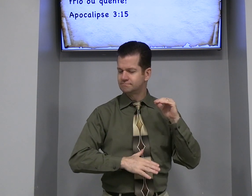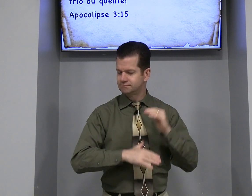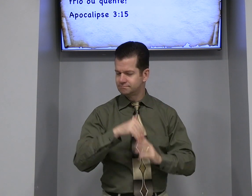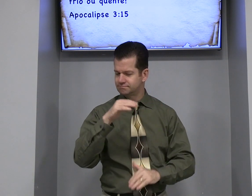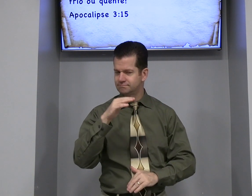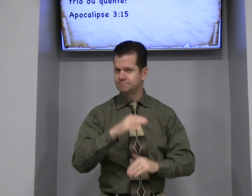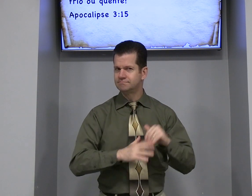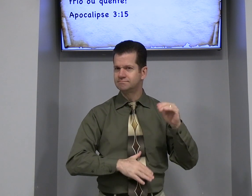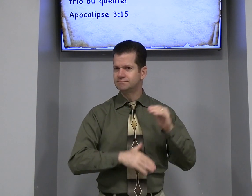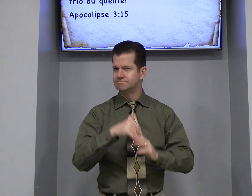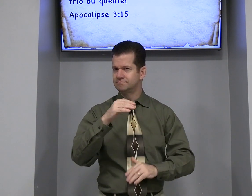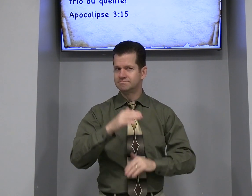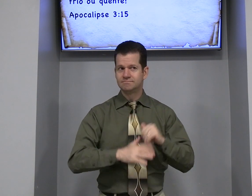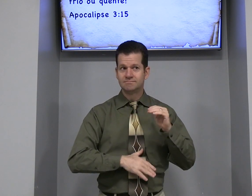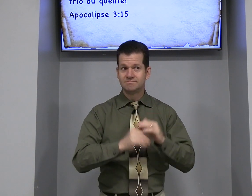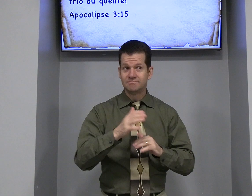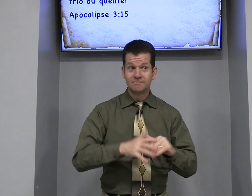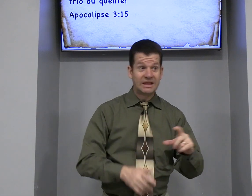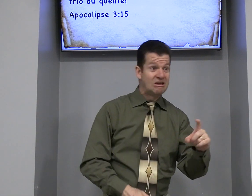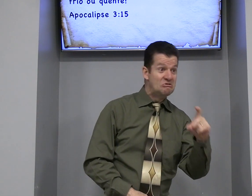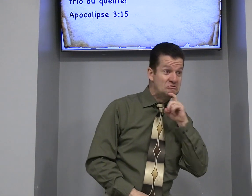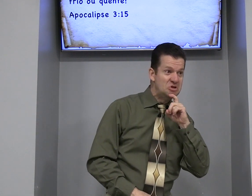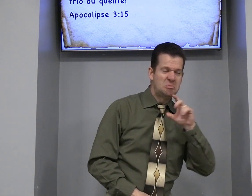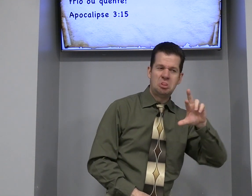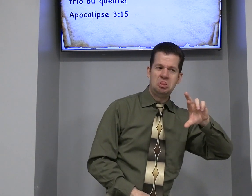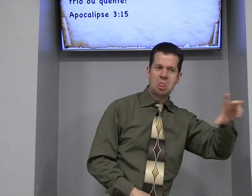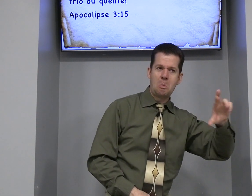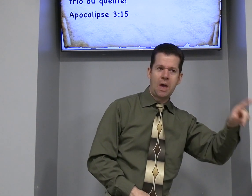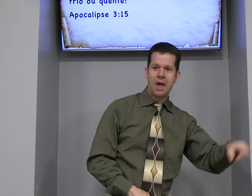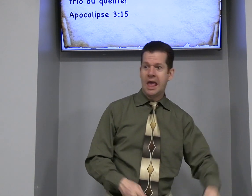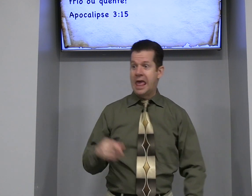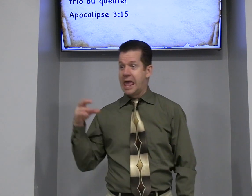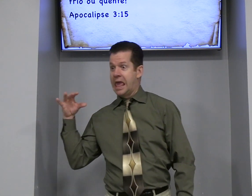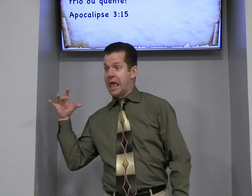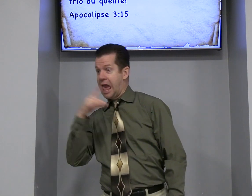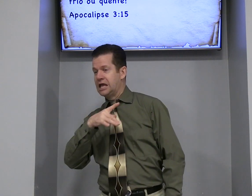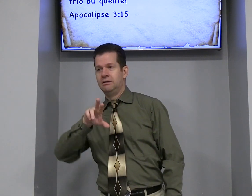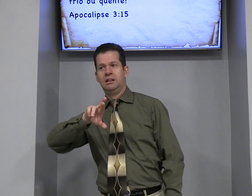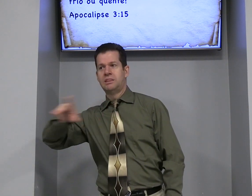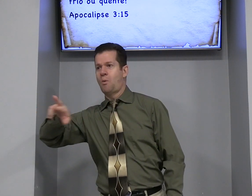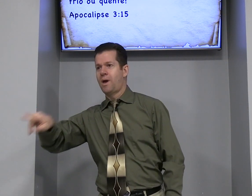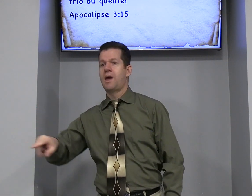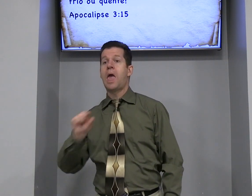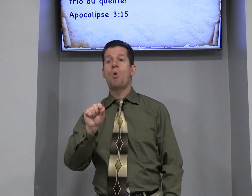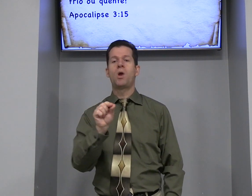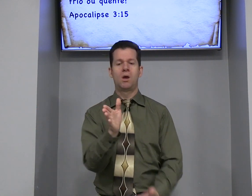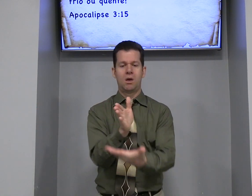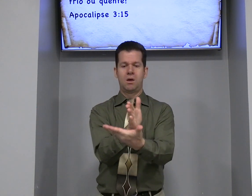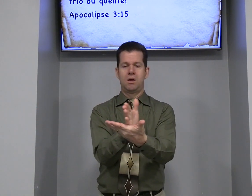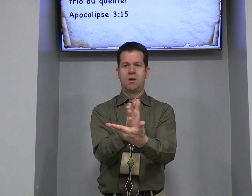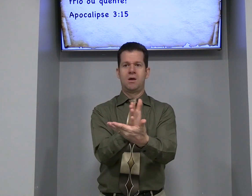Conheço as tuas obras, que nem és frio, nem quente. Quem